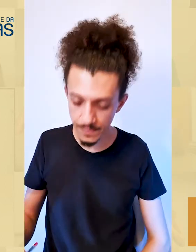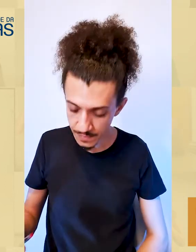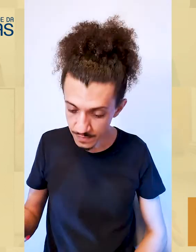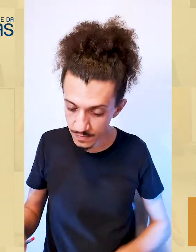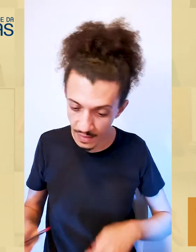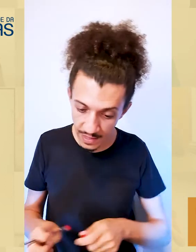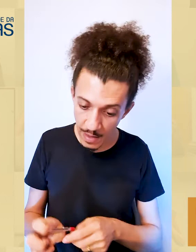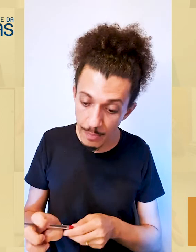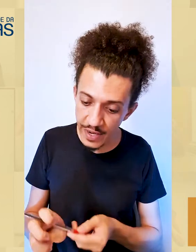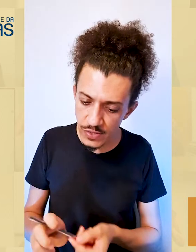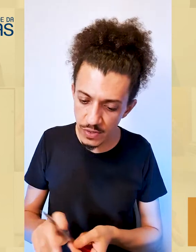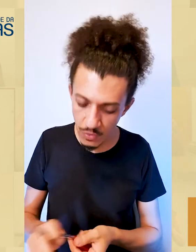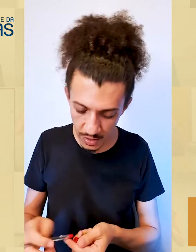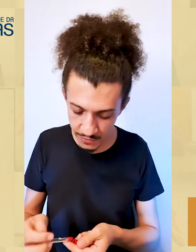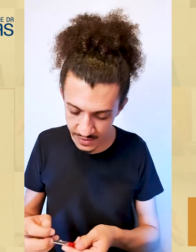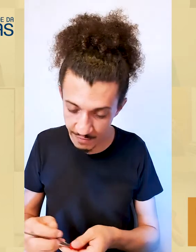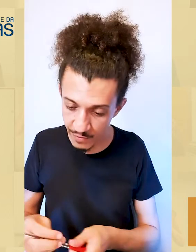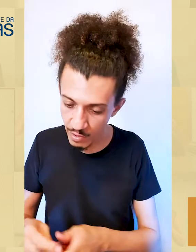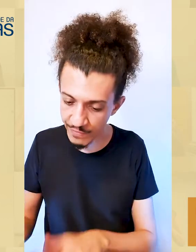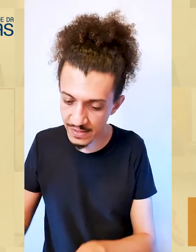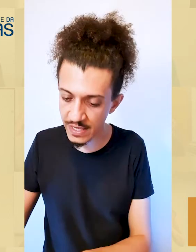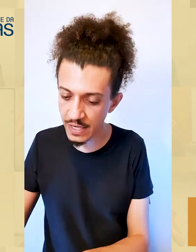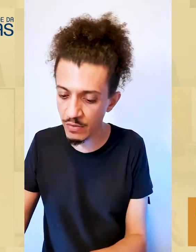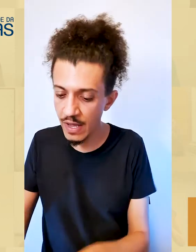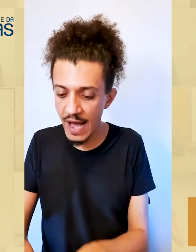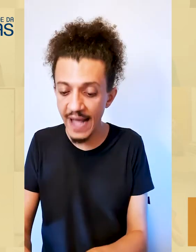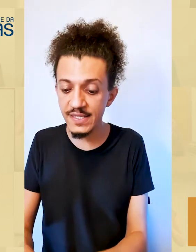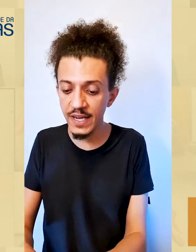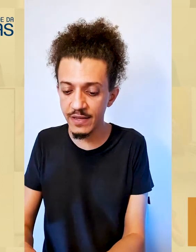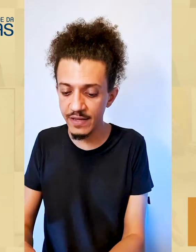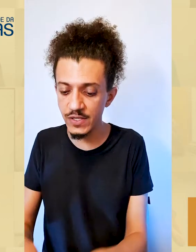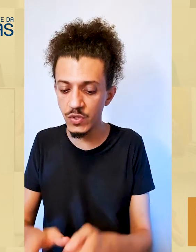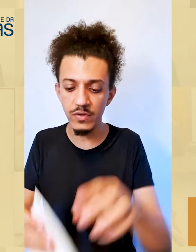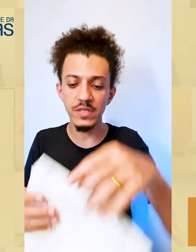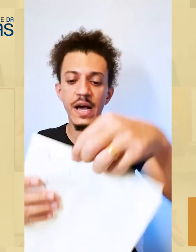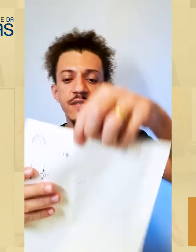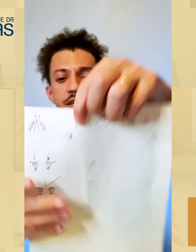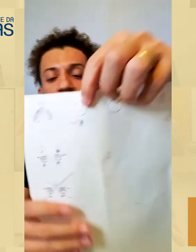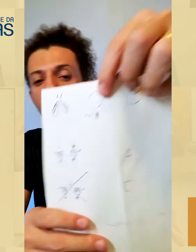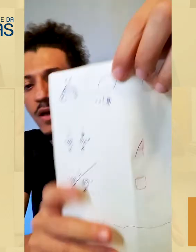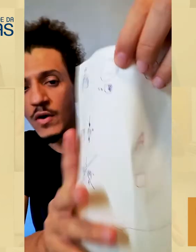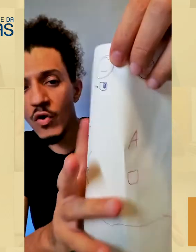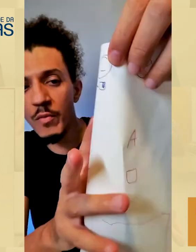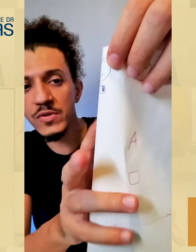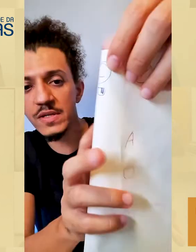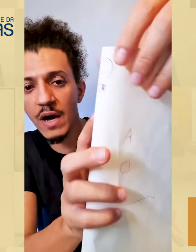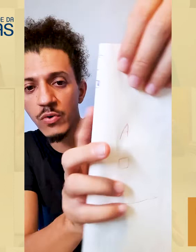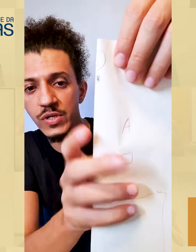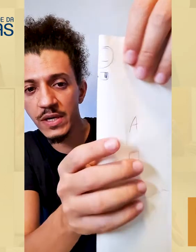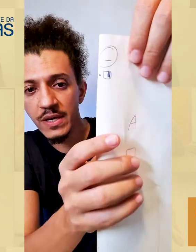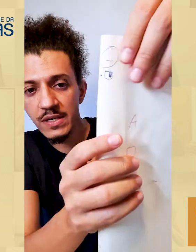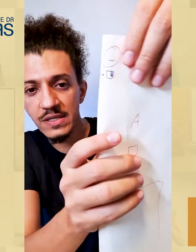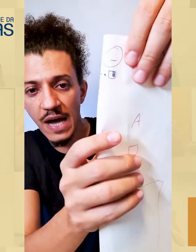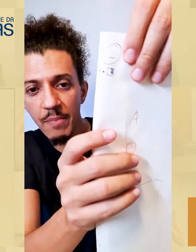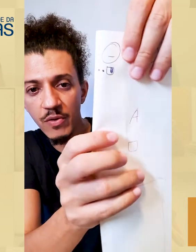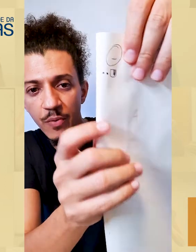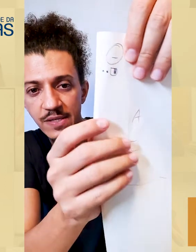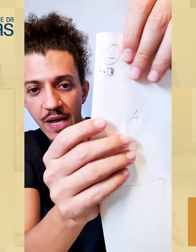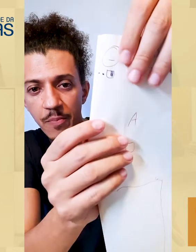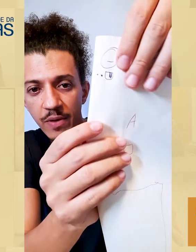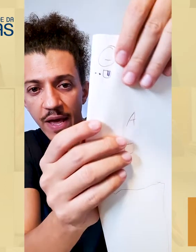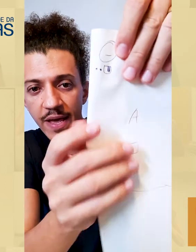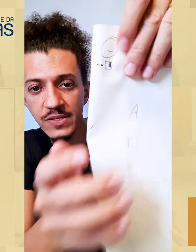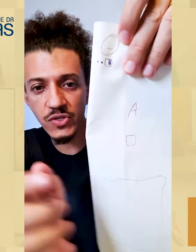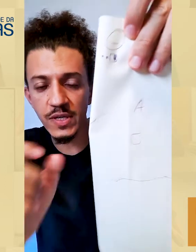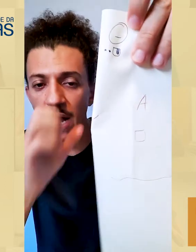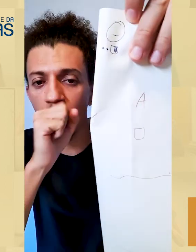icônico. É por isso que quando você viu eu fazendo a escrita desses outros sinais aqui, como o sinal de sábado, por